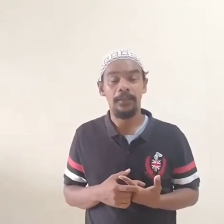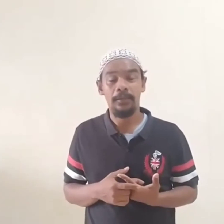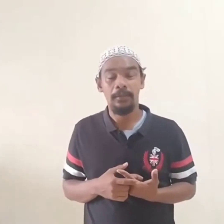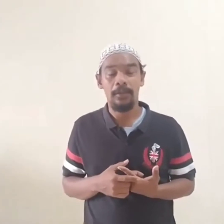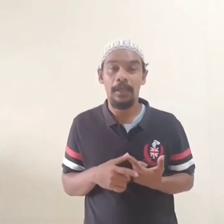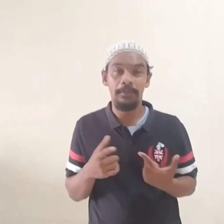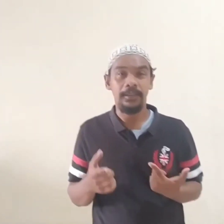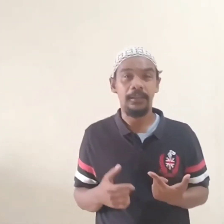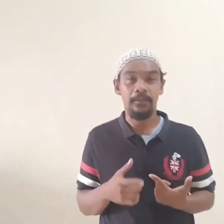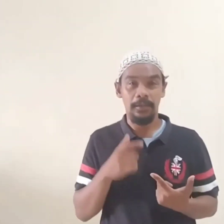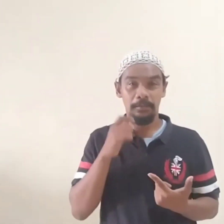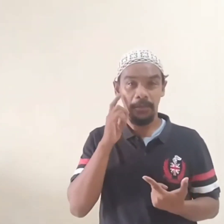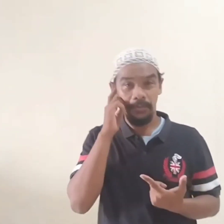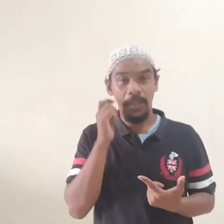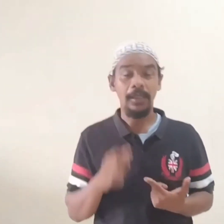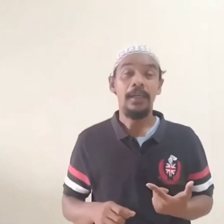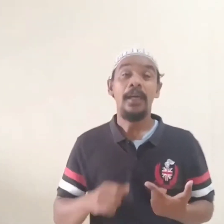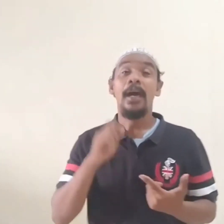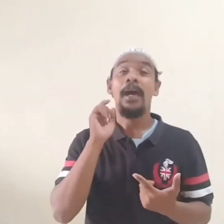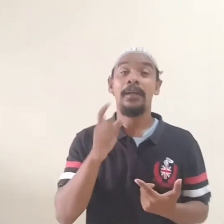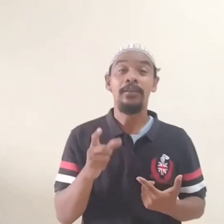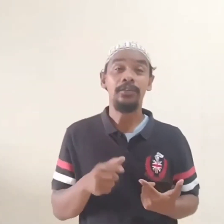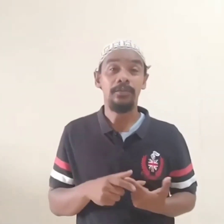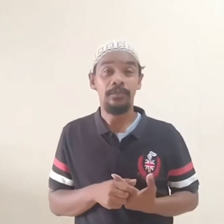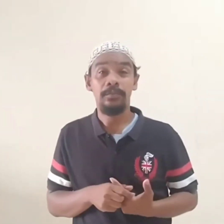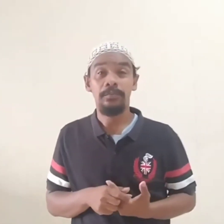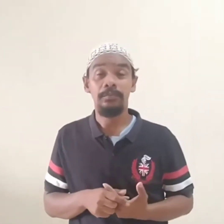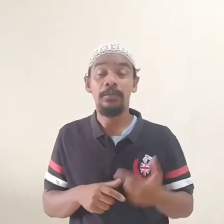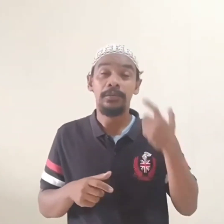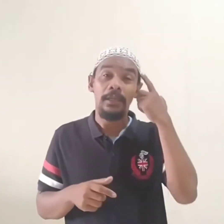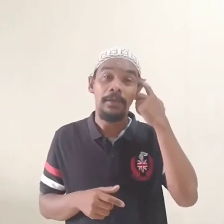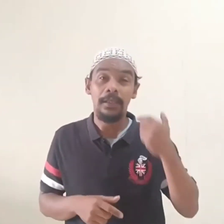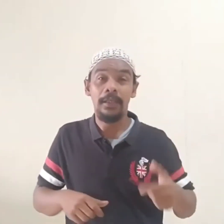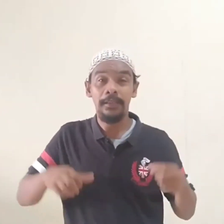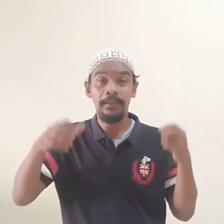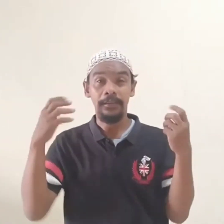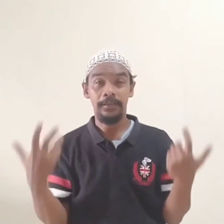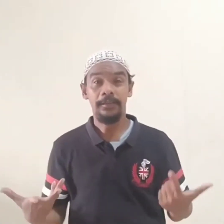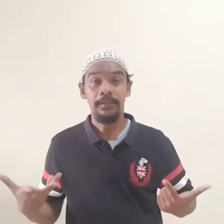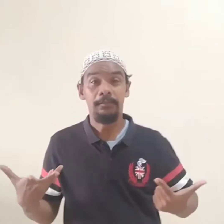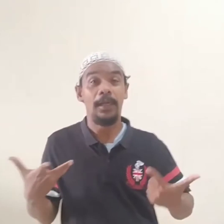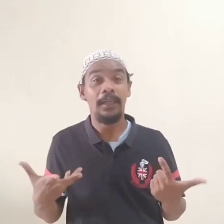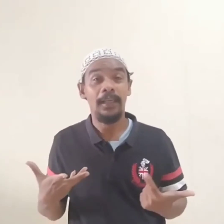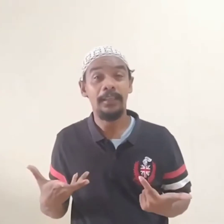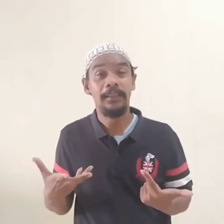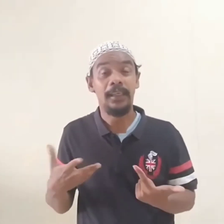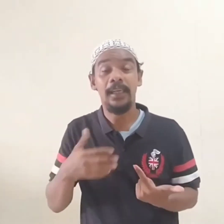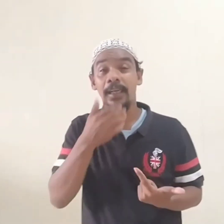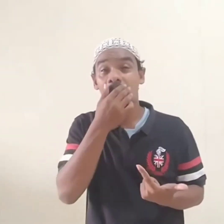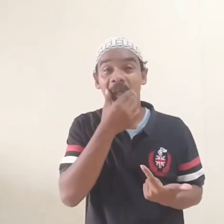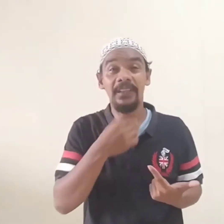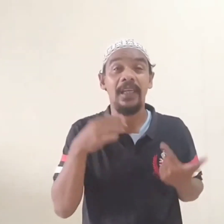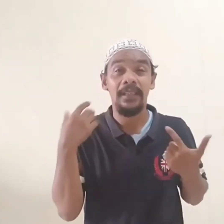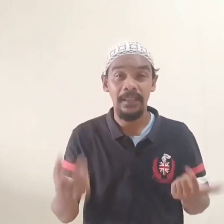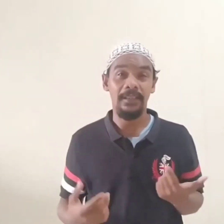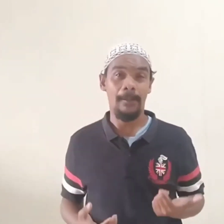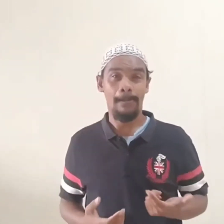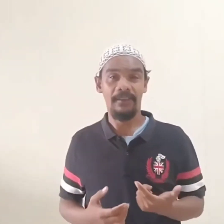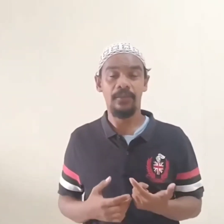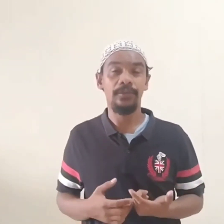atau MIT Nurul Iman 2 harus mengutamakan pakaian renang yang syar'i. Contoh